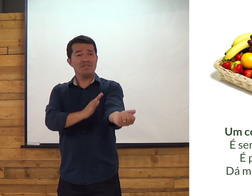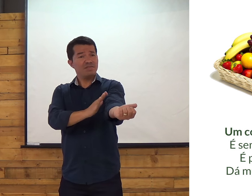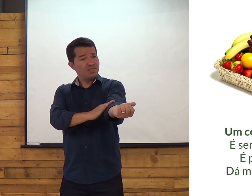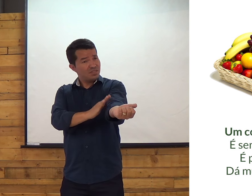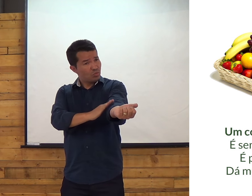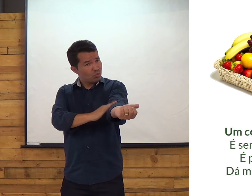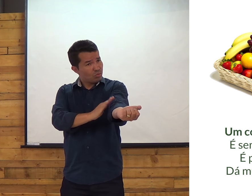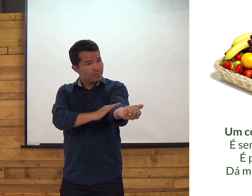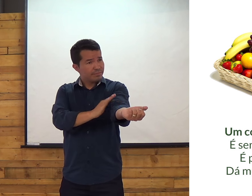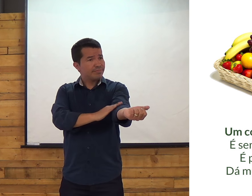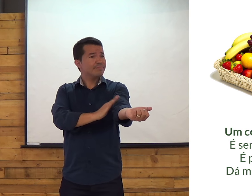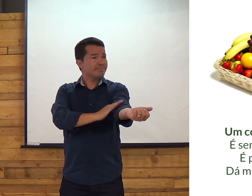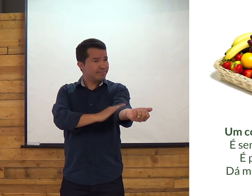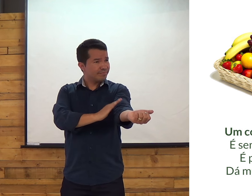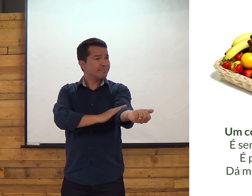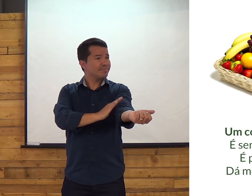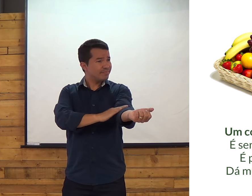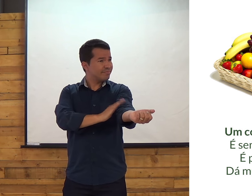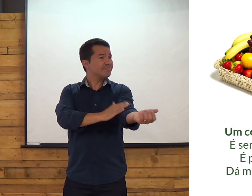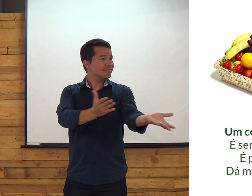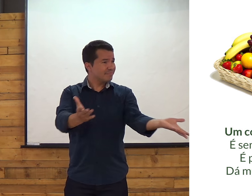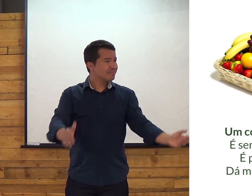pedra? Podem ser seus vícios.